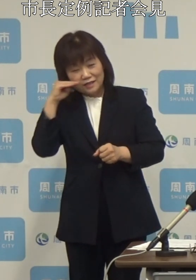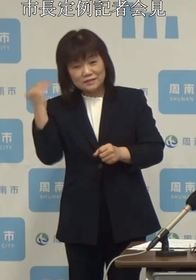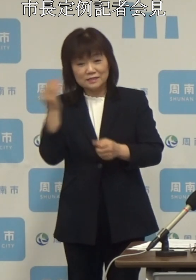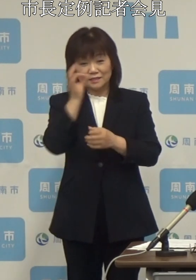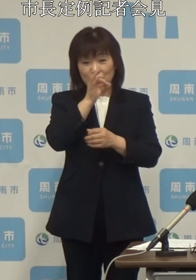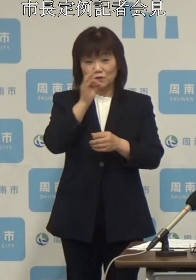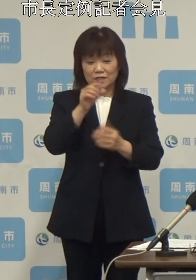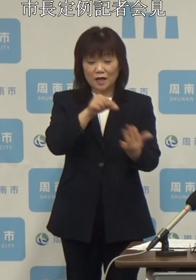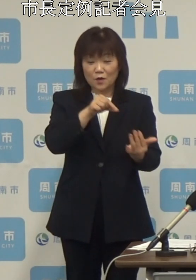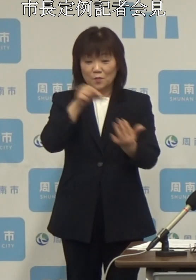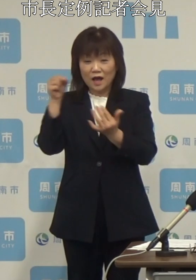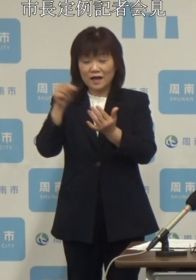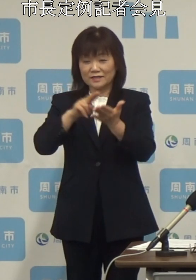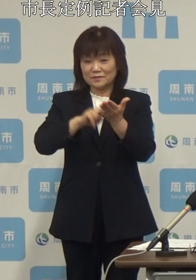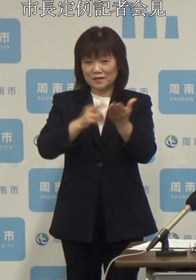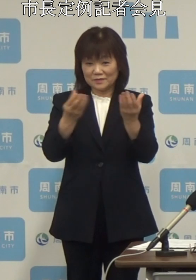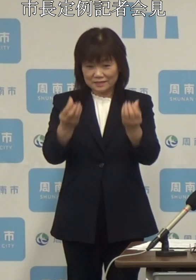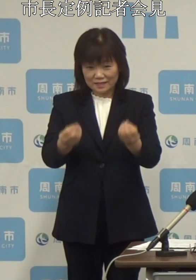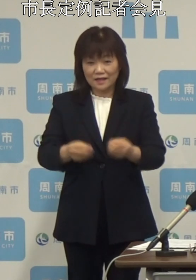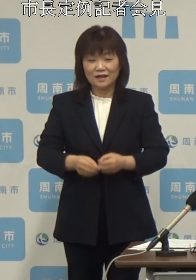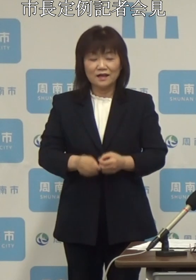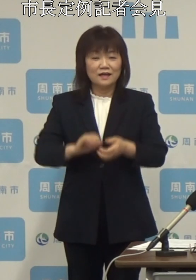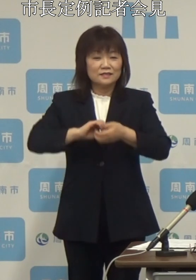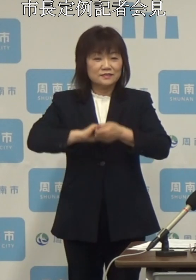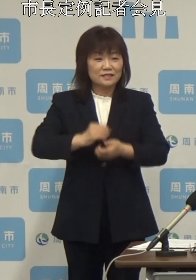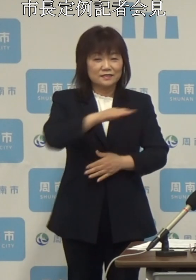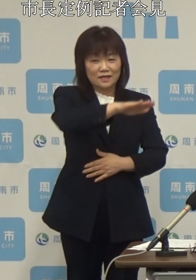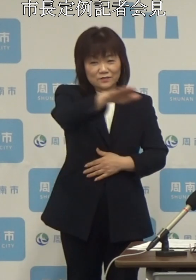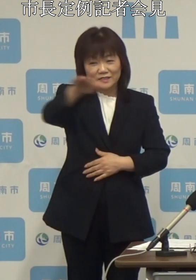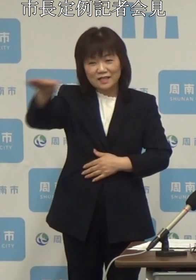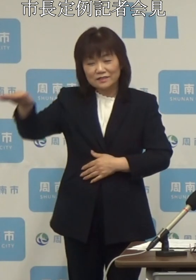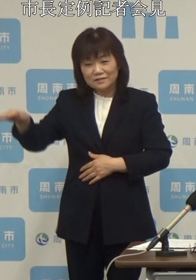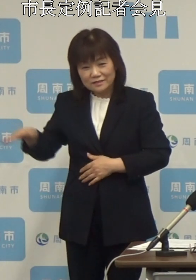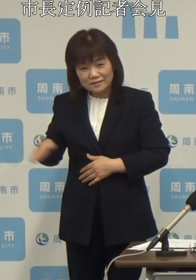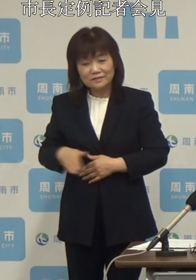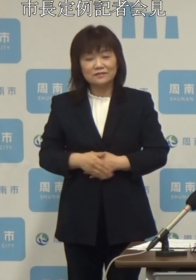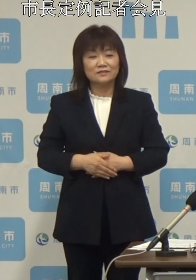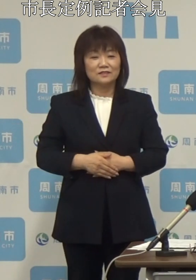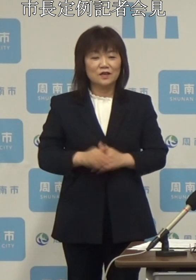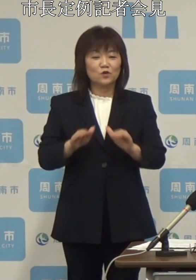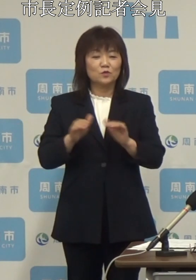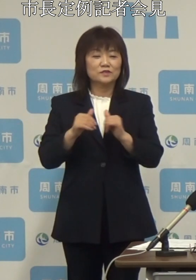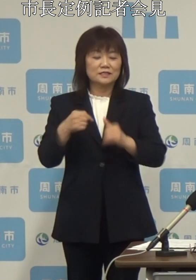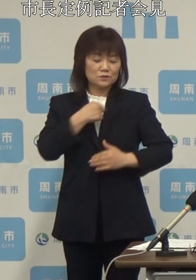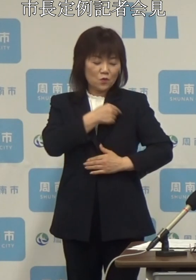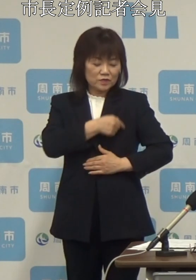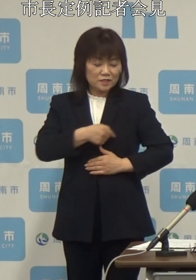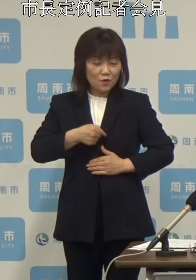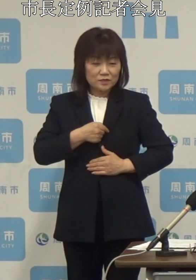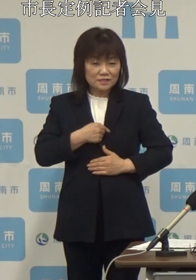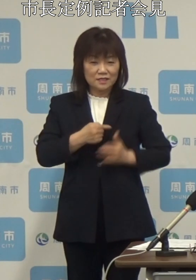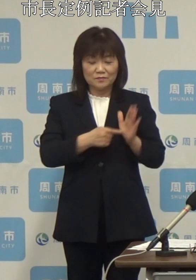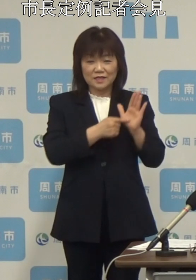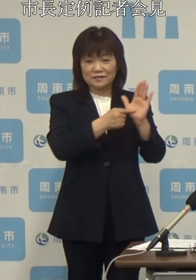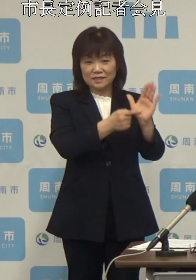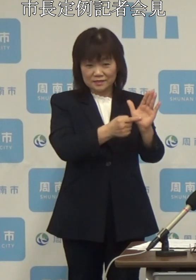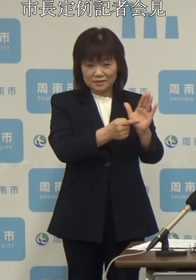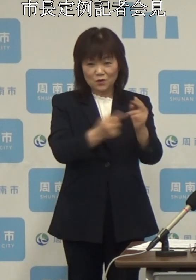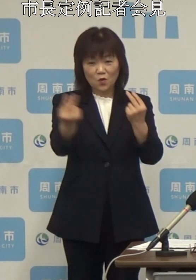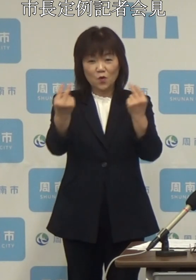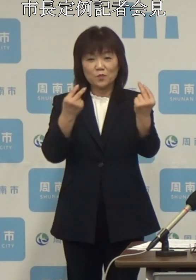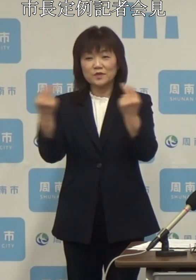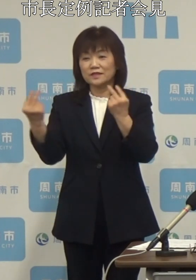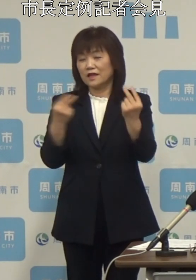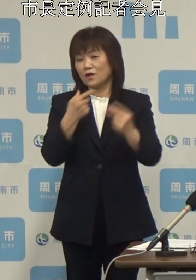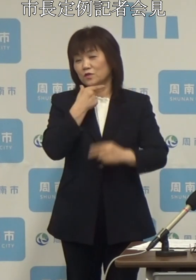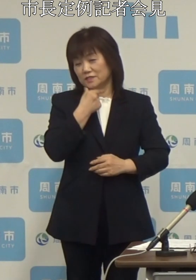作品が受賞しております。ぜひ多くの市民の皆様に子どもたちの思いやメッセージに触れていただきたい